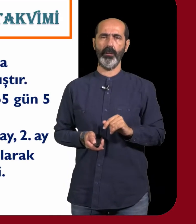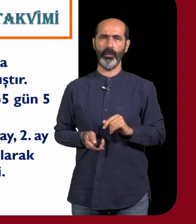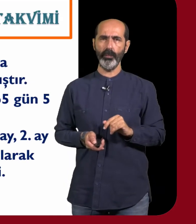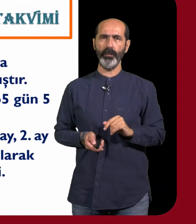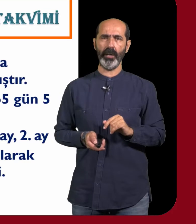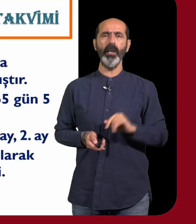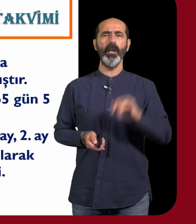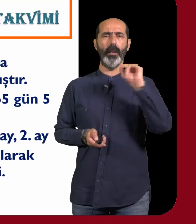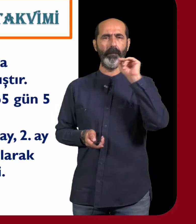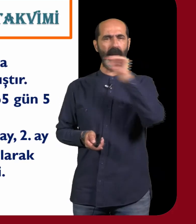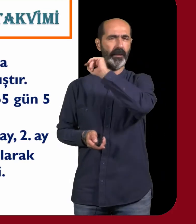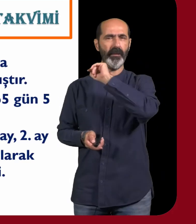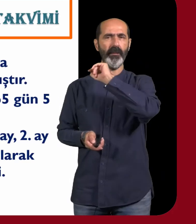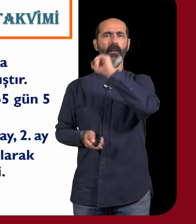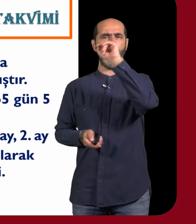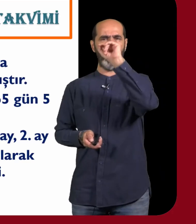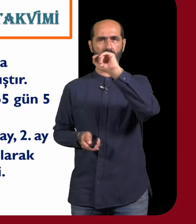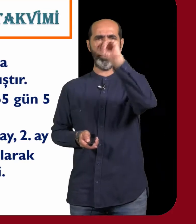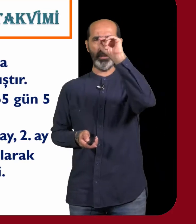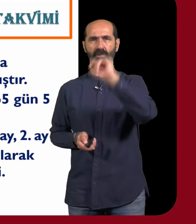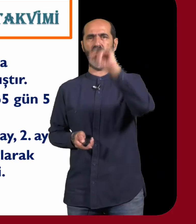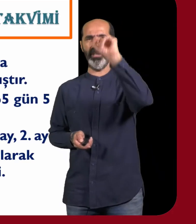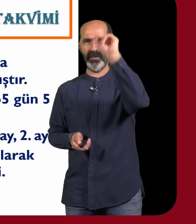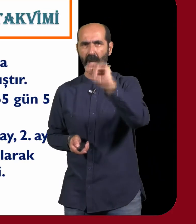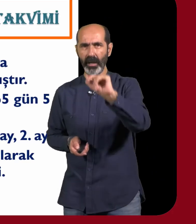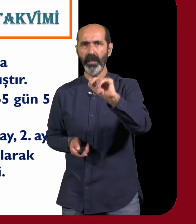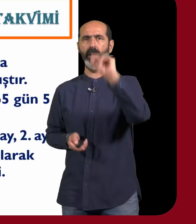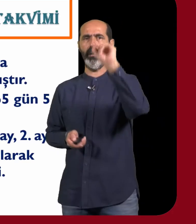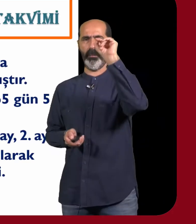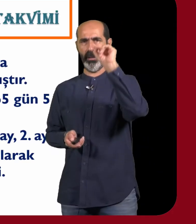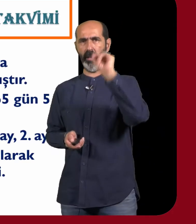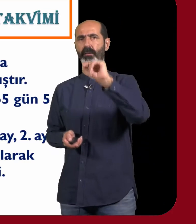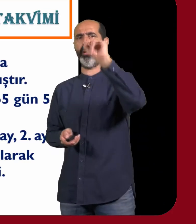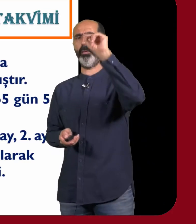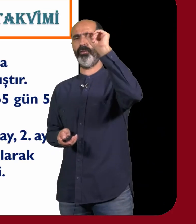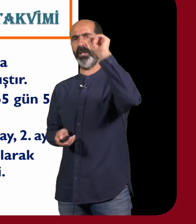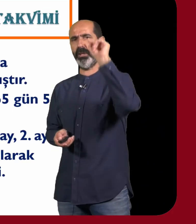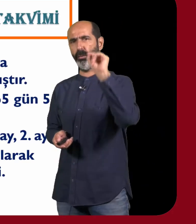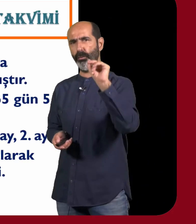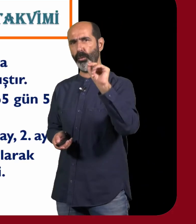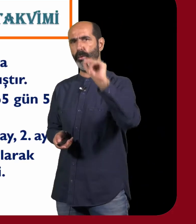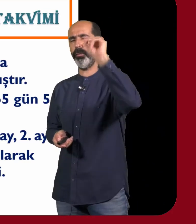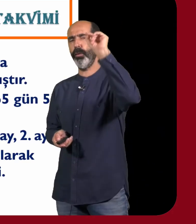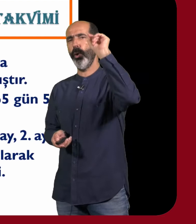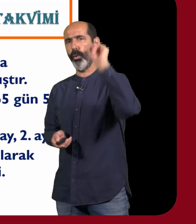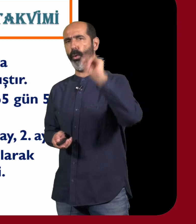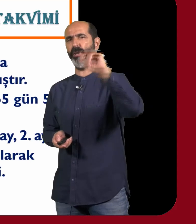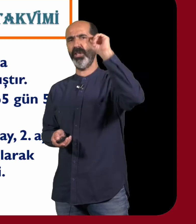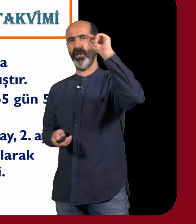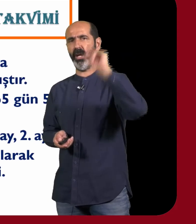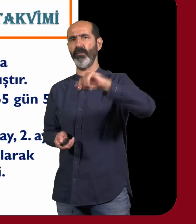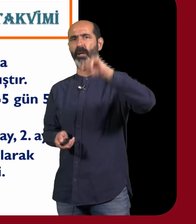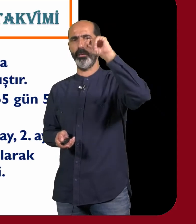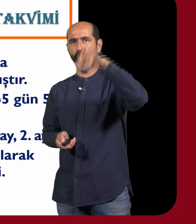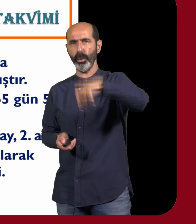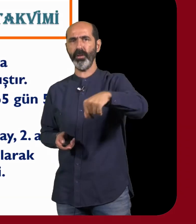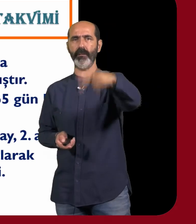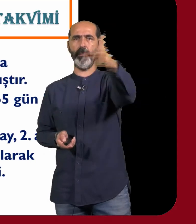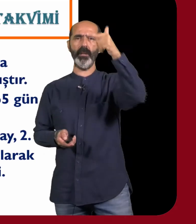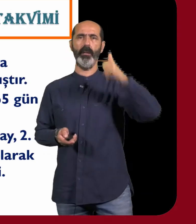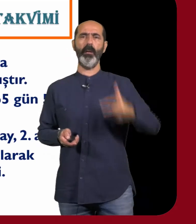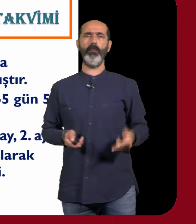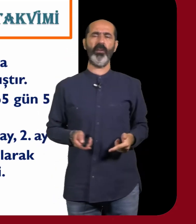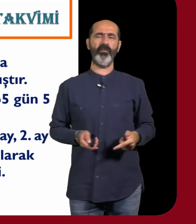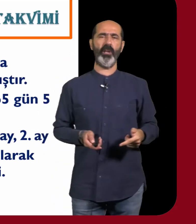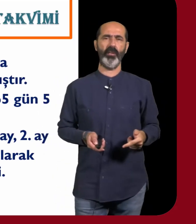Devleti'nin hükümdarı Mete'nin tahta geçtiği tarih milattan önce 209 12 hayvanlı